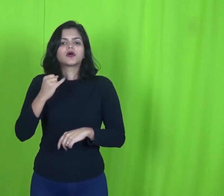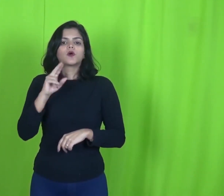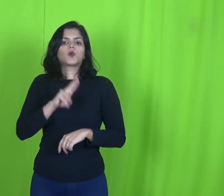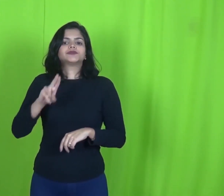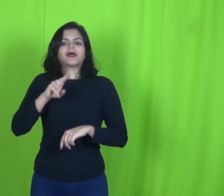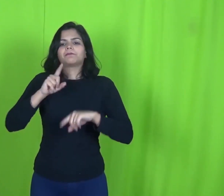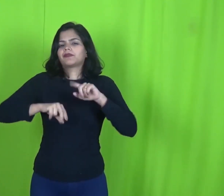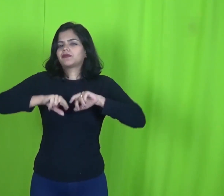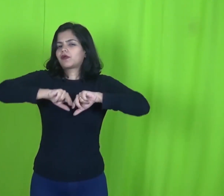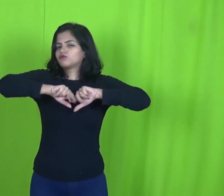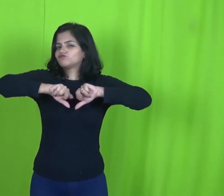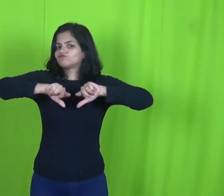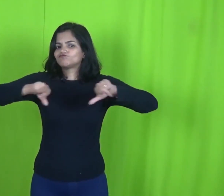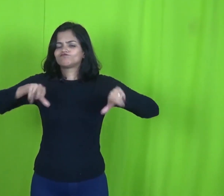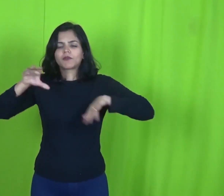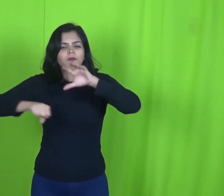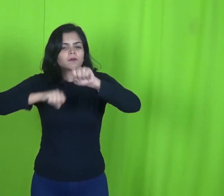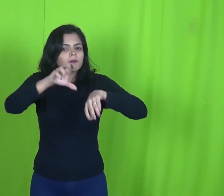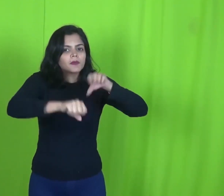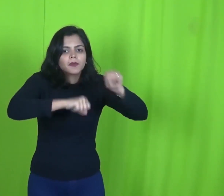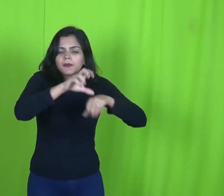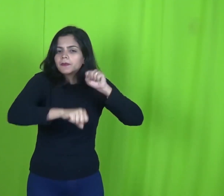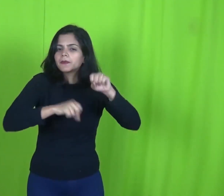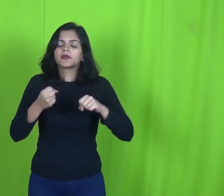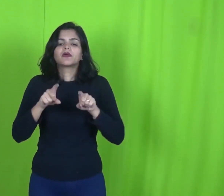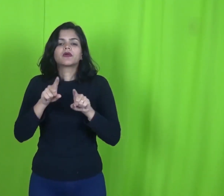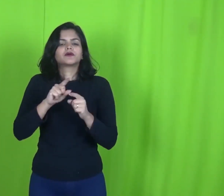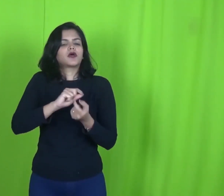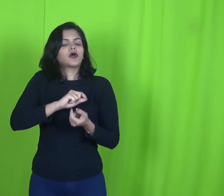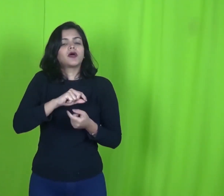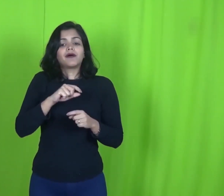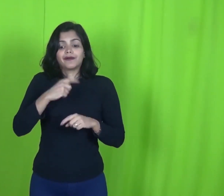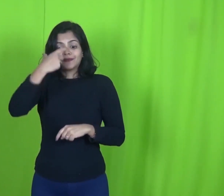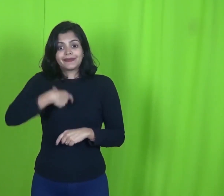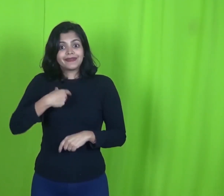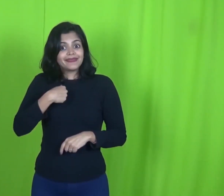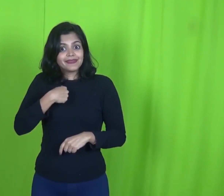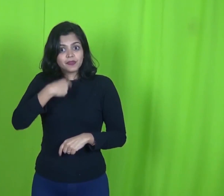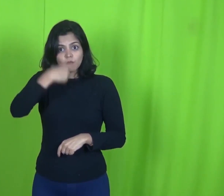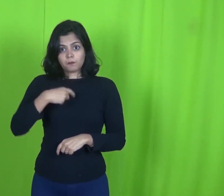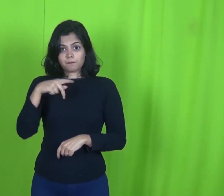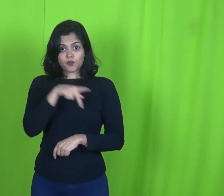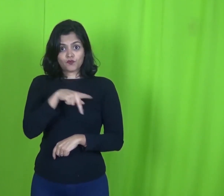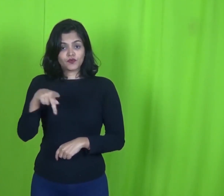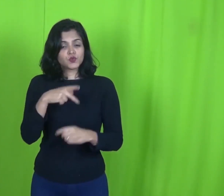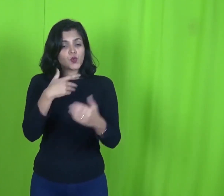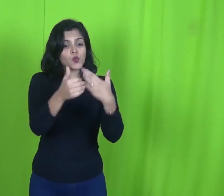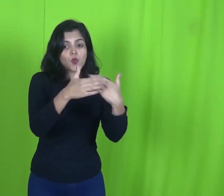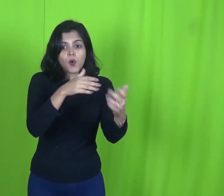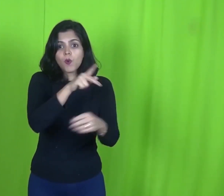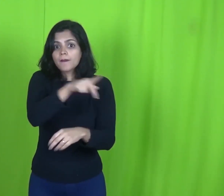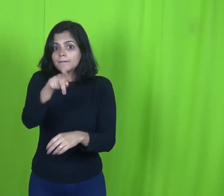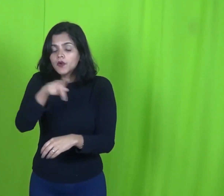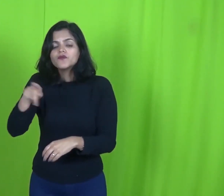é importante. Então, você deve lançar mão de tudo isso. Então, eu, como professora,